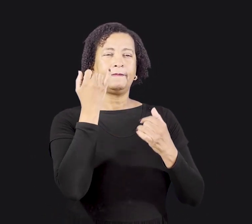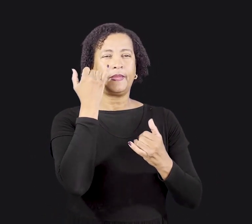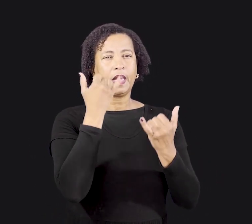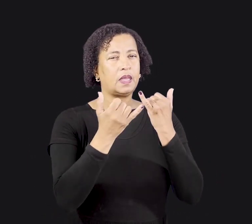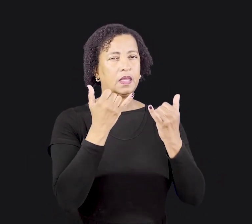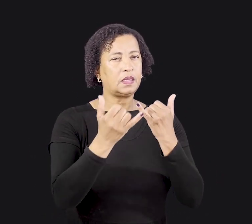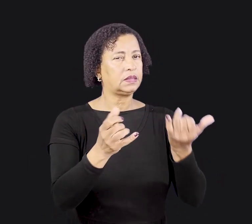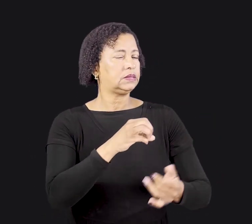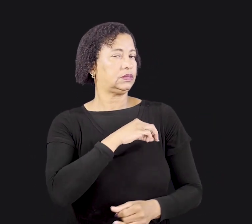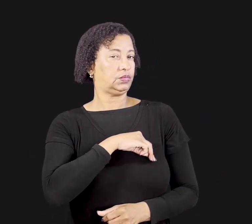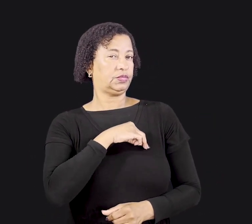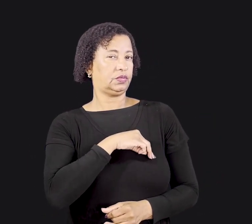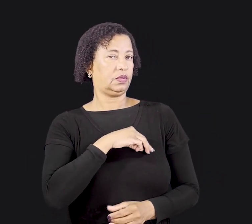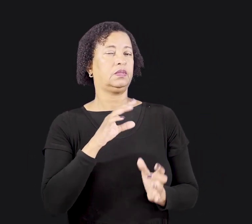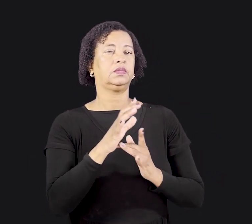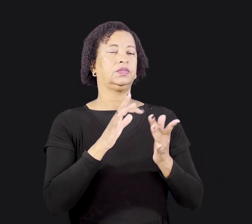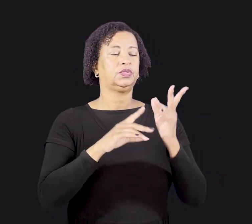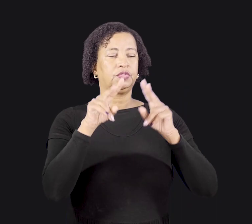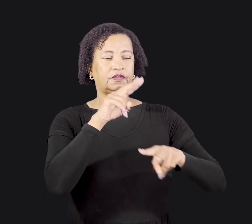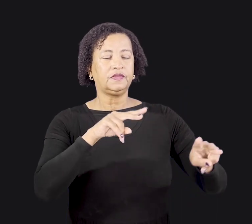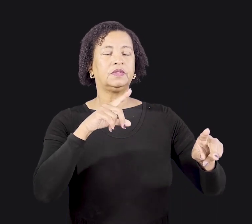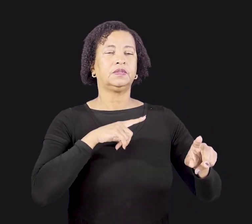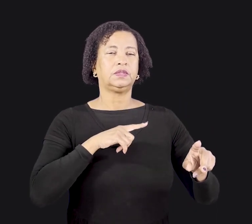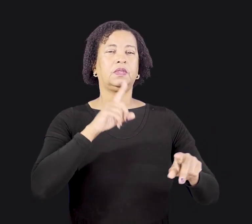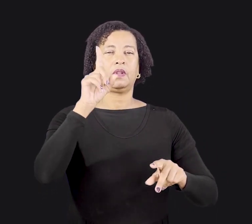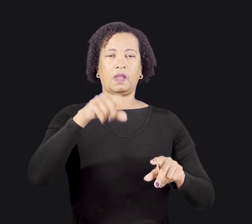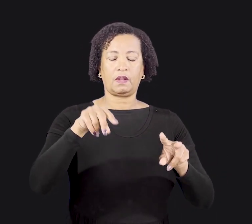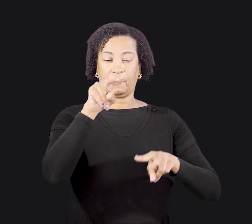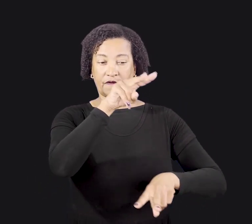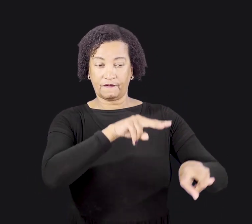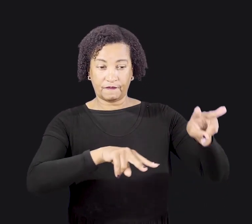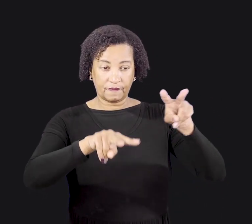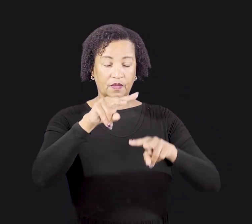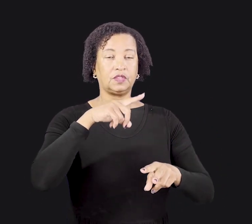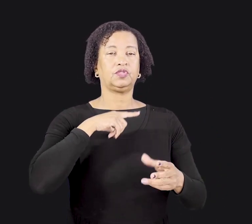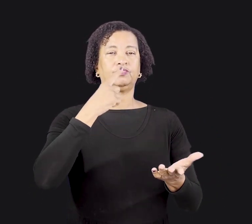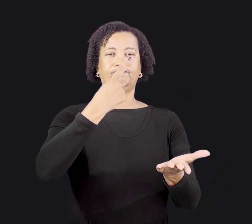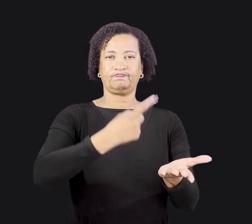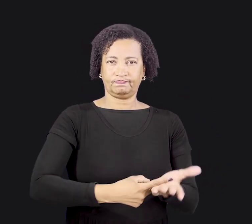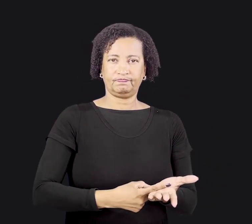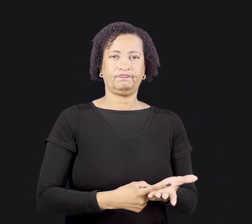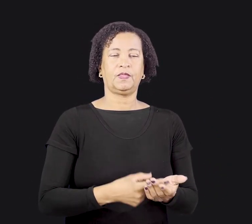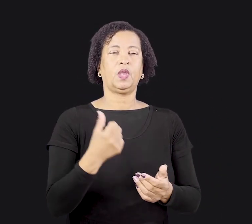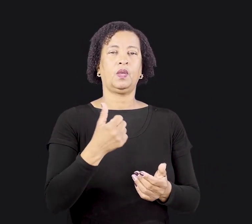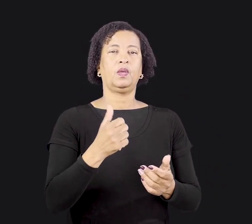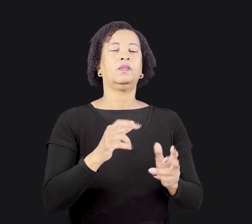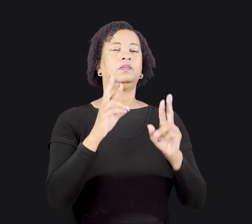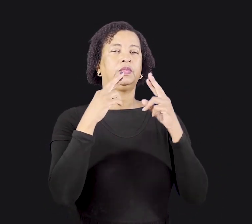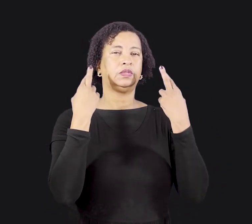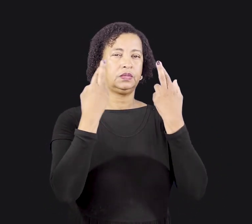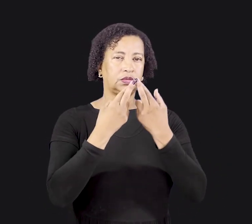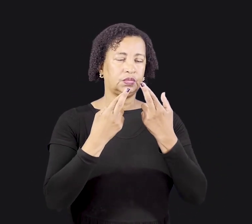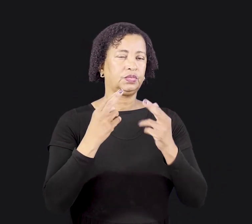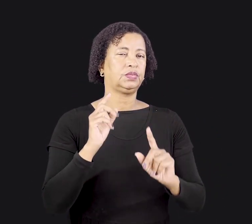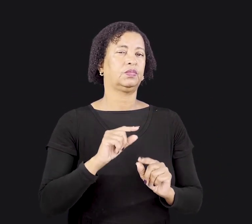Jesus tinha uma visão. Ele foi um visionário com uma missão. No seu primeiro retiro espiritual, Jesus reuniu um grupo